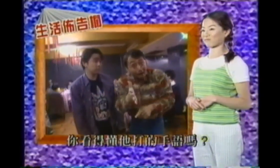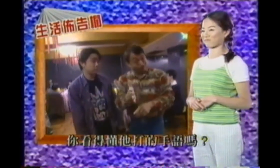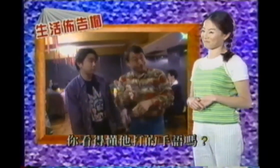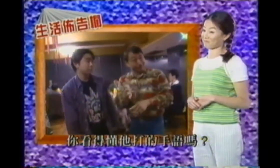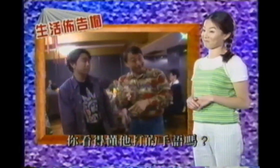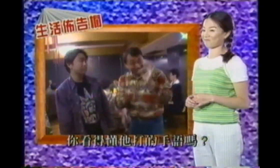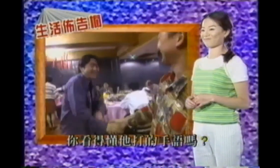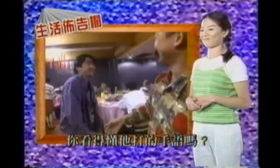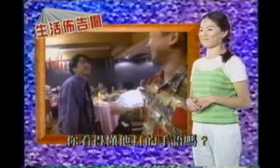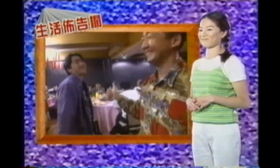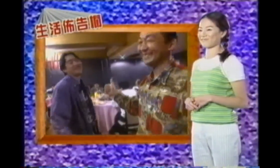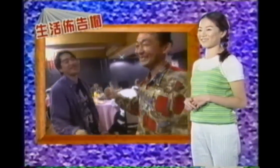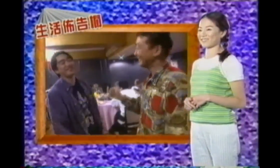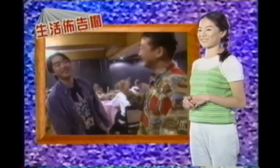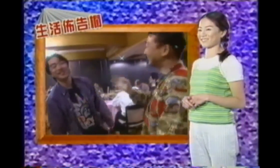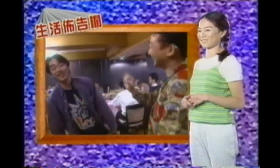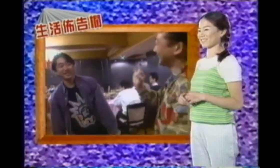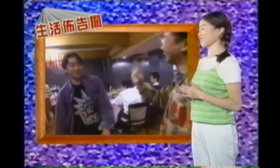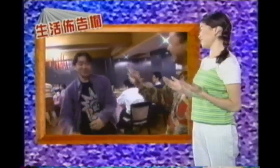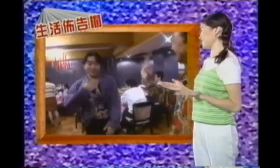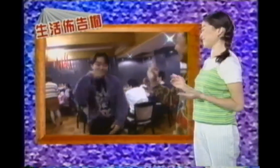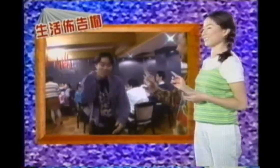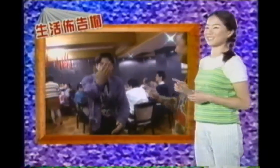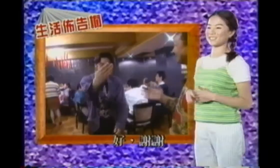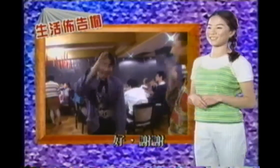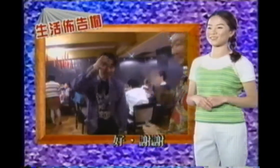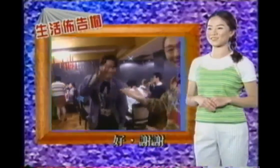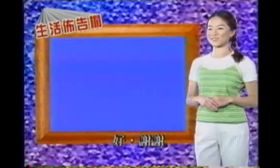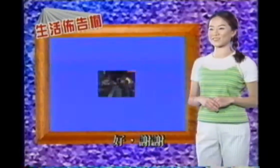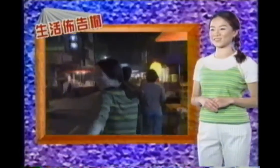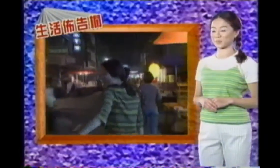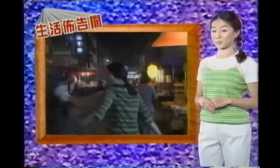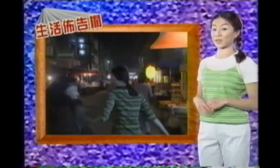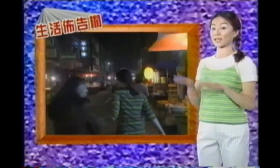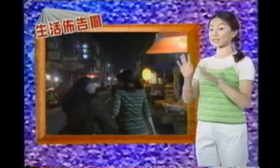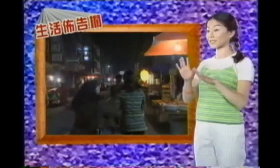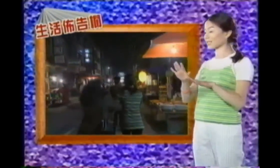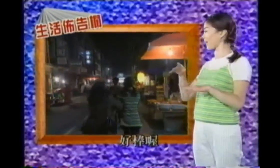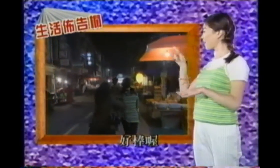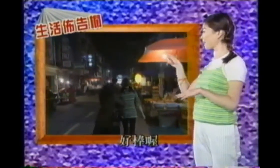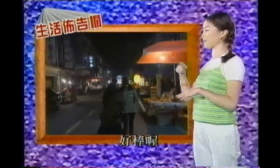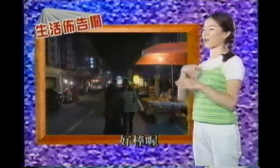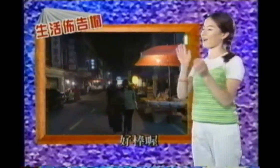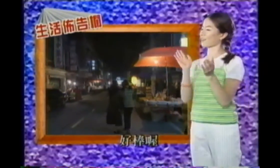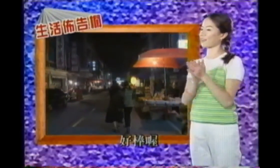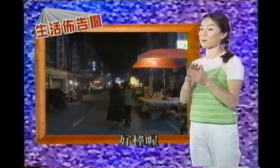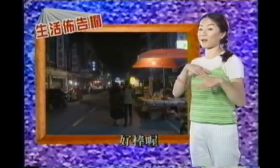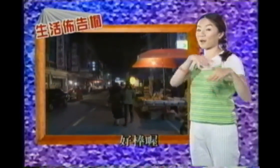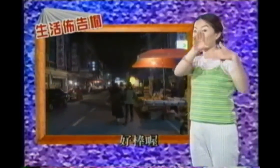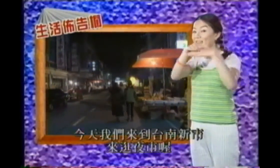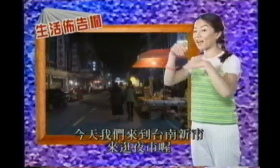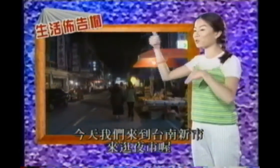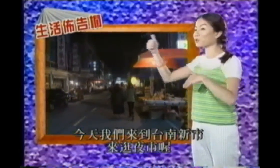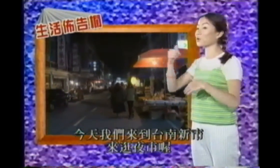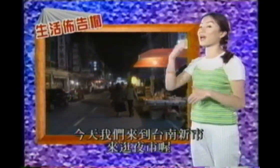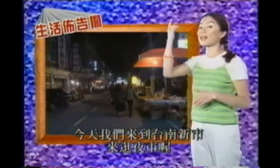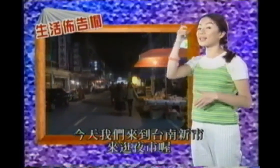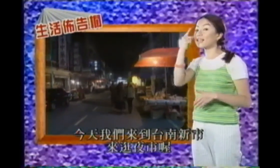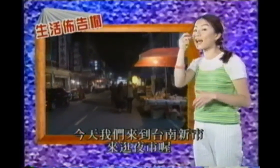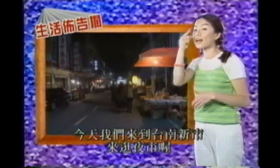得懂他打的手语吗？ 好，谢谢。 哇，好棒哦。 今天啊，我们来到